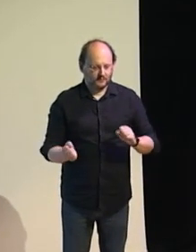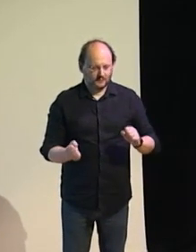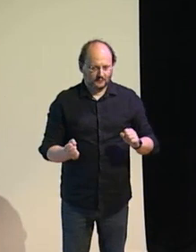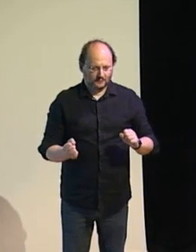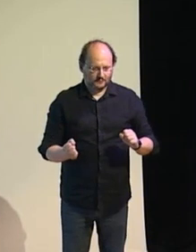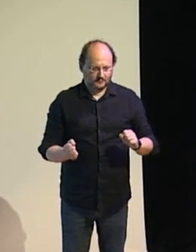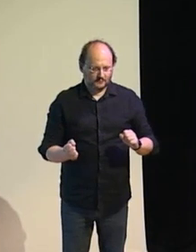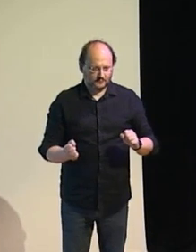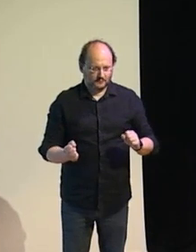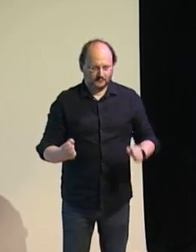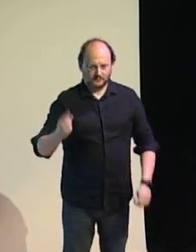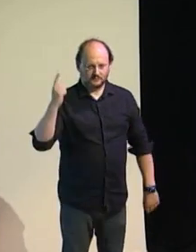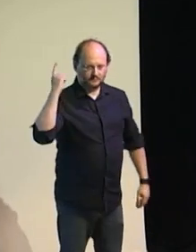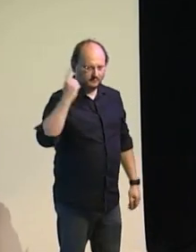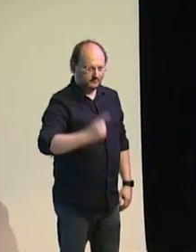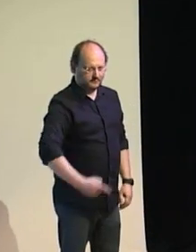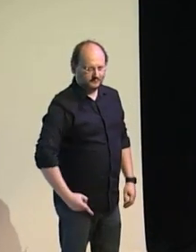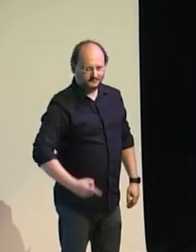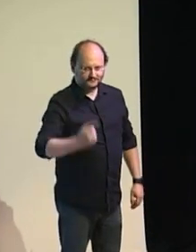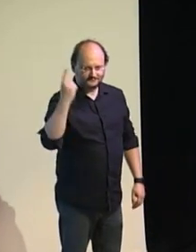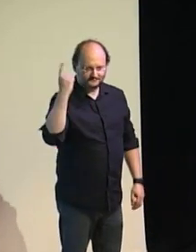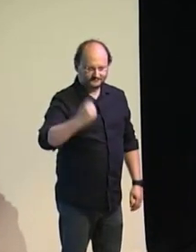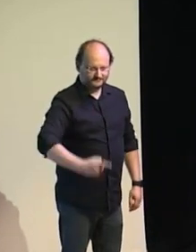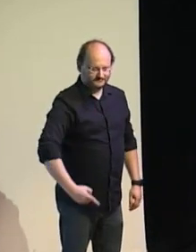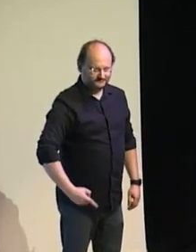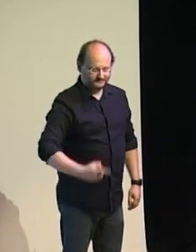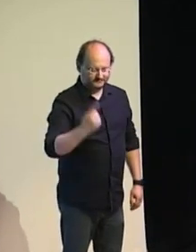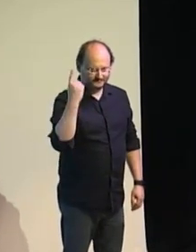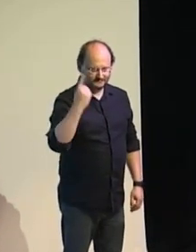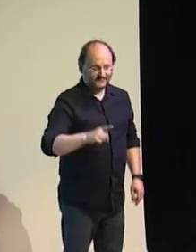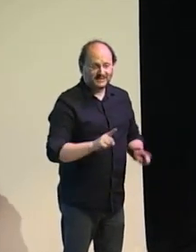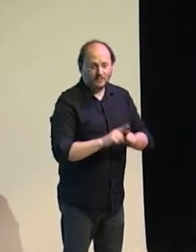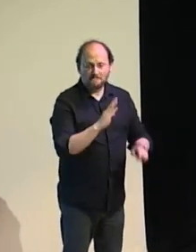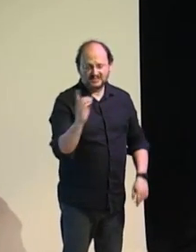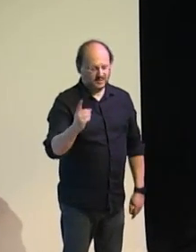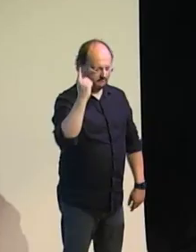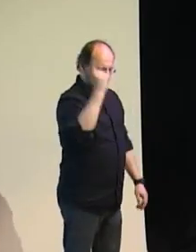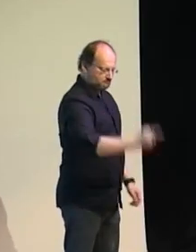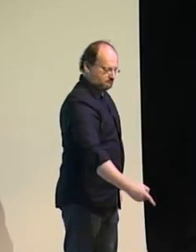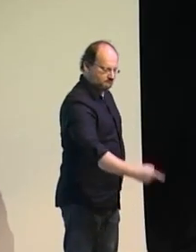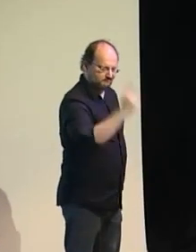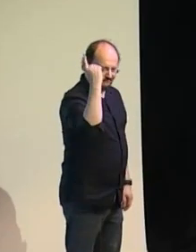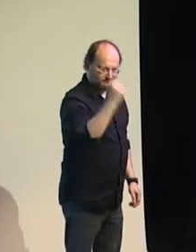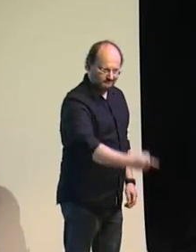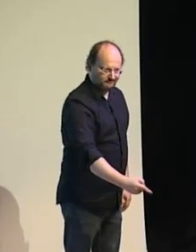même personne. Mais c'est un mouvement. Et c'est ce mouvement-là qui est représenté. C'est comme une BD.